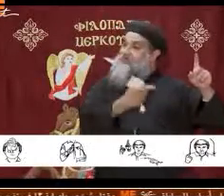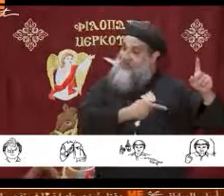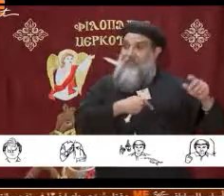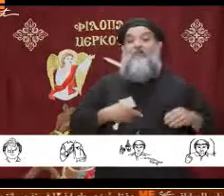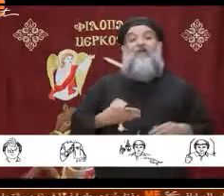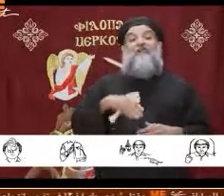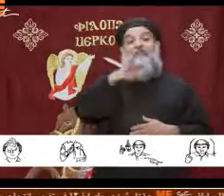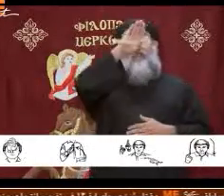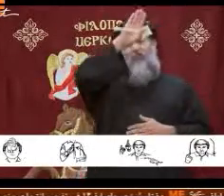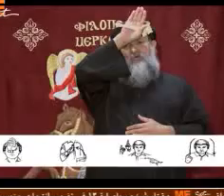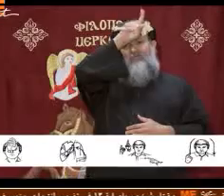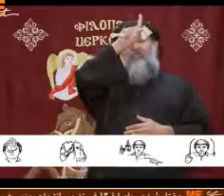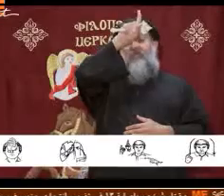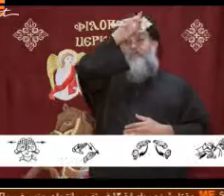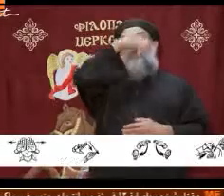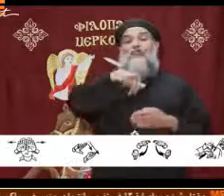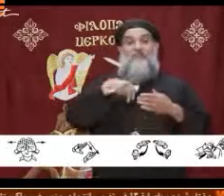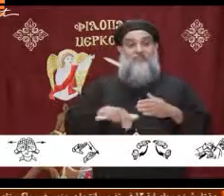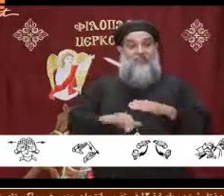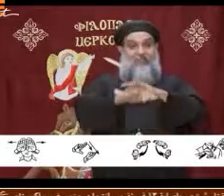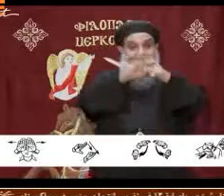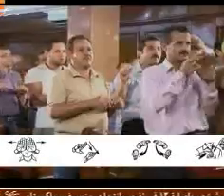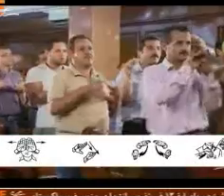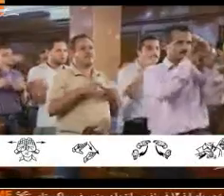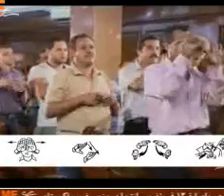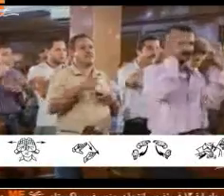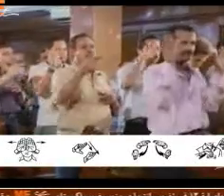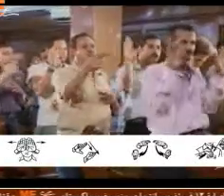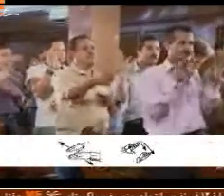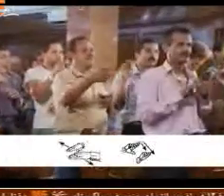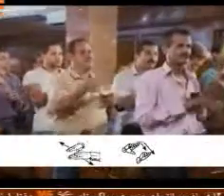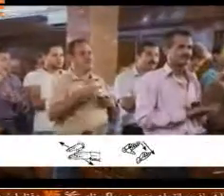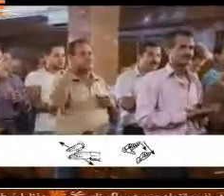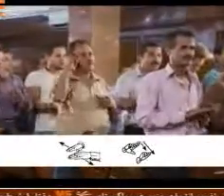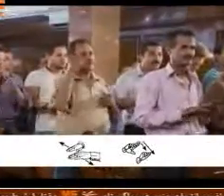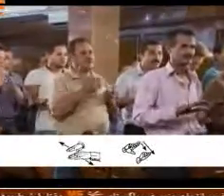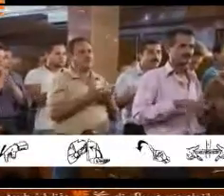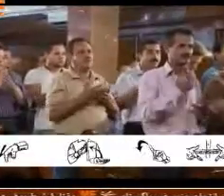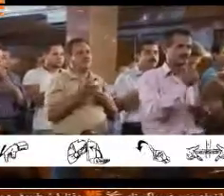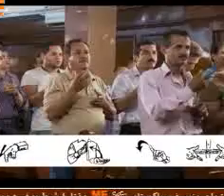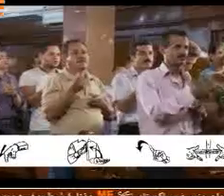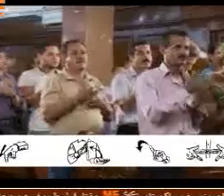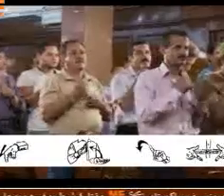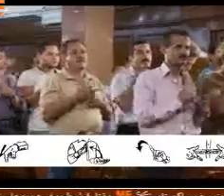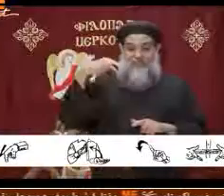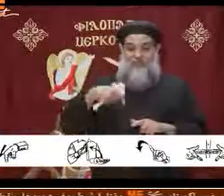اسمك، يأتي ملكوتك، تكن مشيئتك كما في السماء كذلك على الأرض، خبزنا كفافنا أعطينا